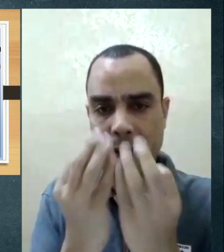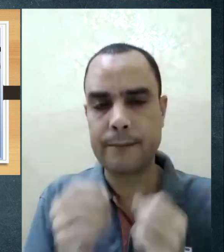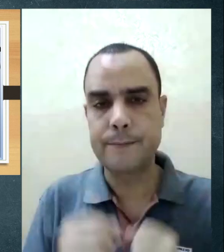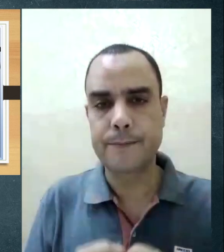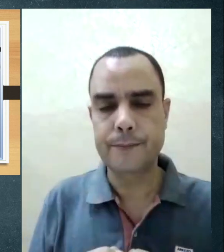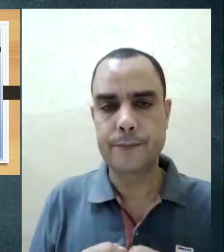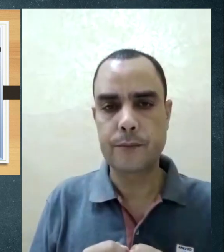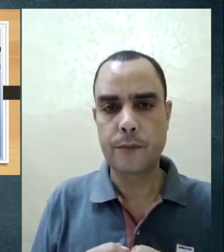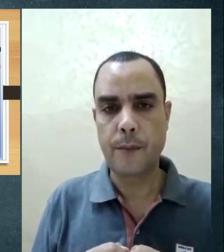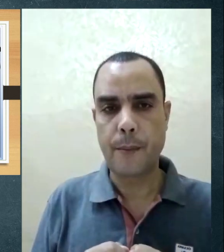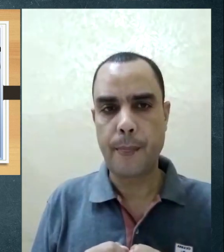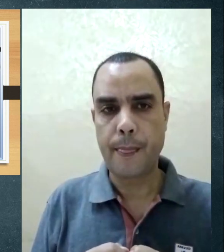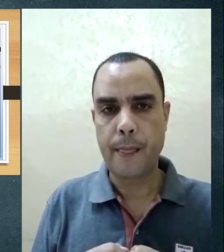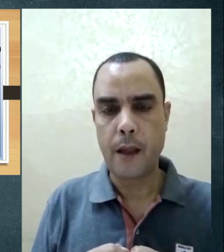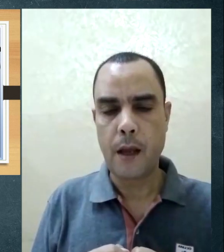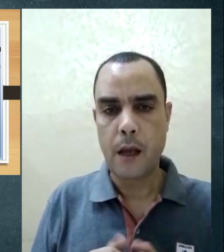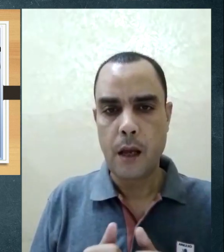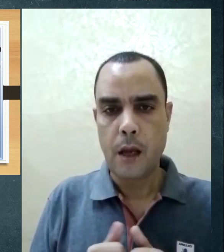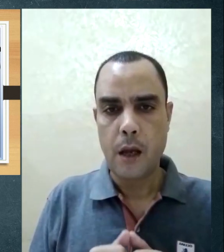المجتمع،